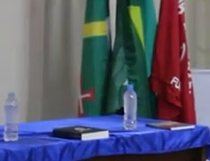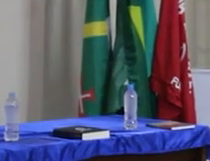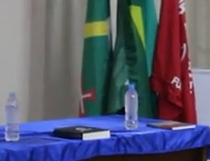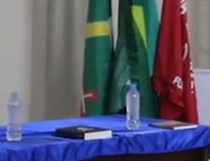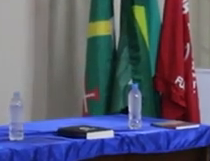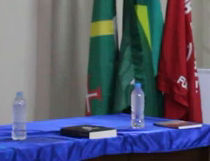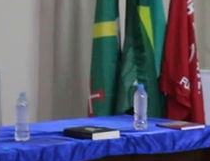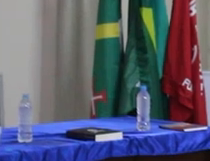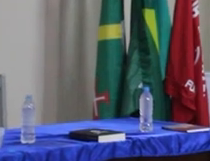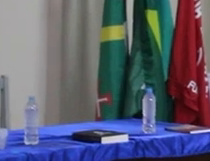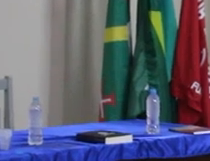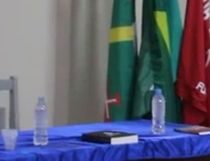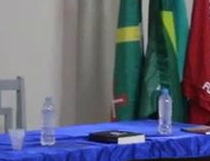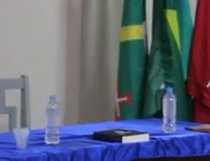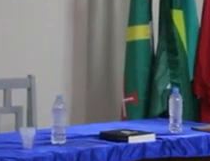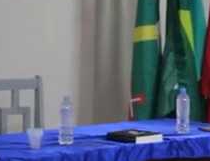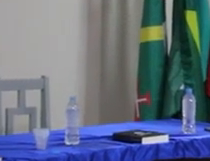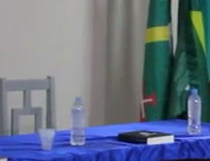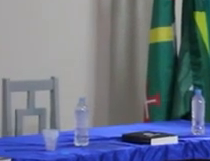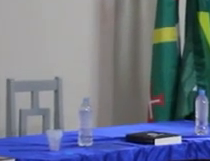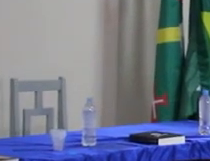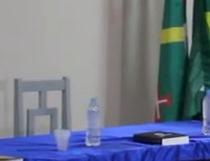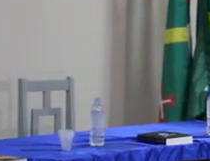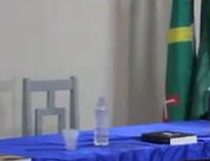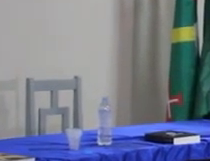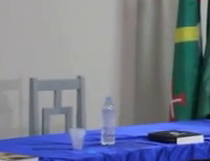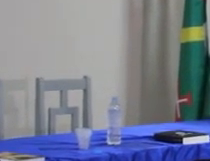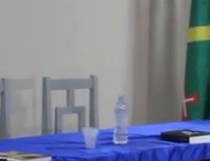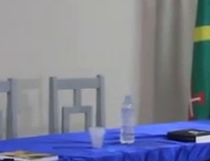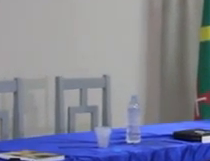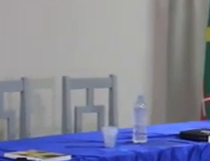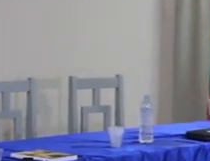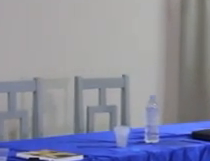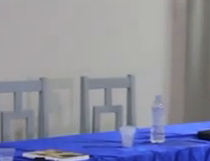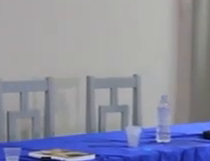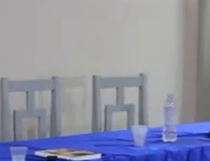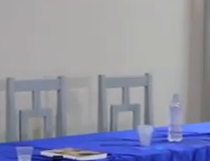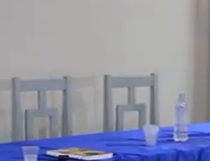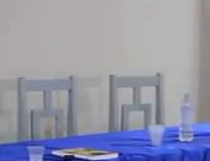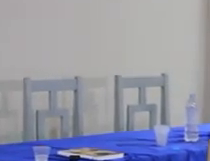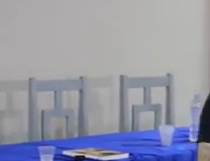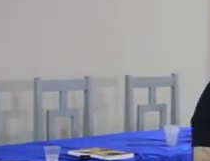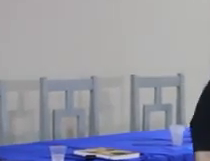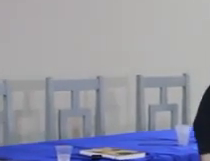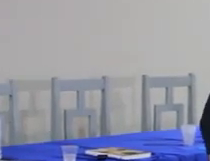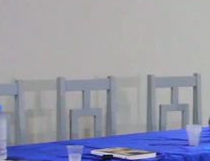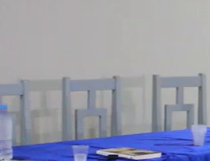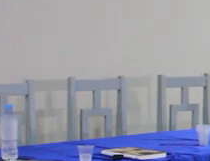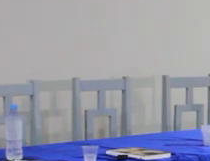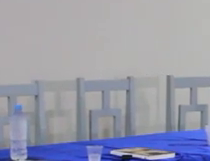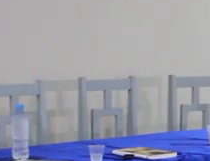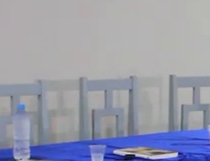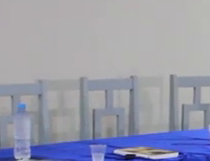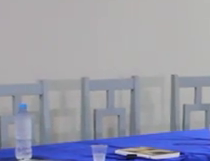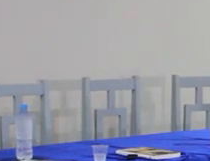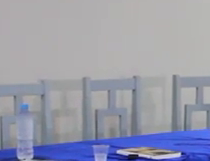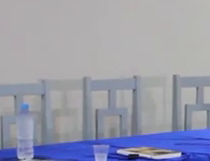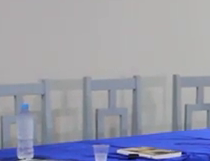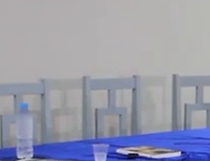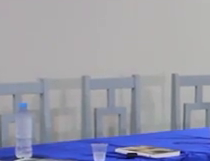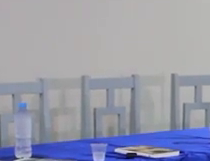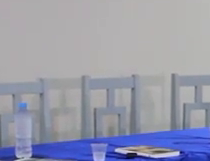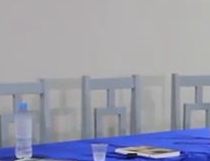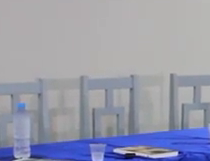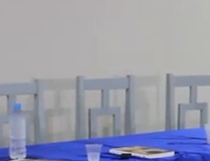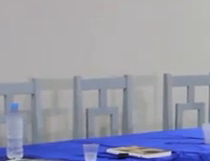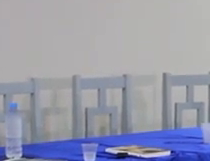Espetacular, case de sucesso, não queria, e nós conseguimos fazer um convencimento.